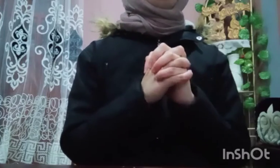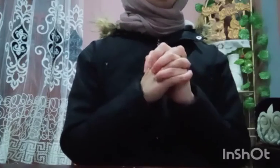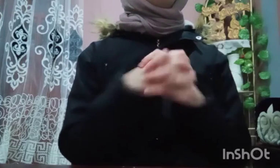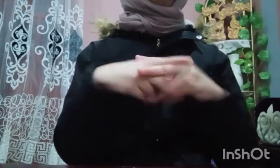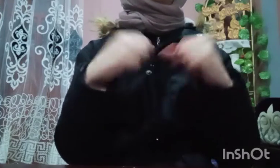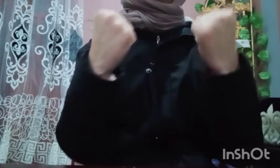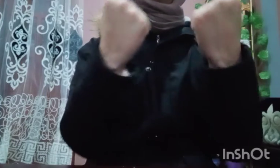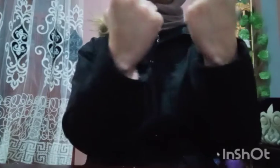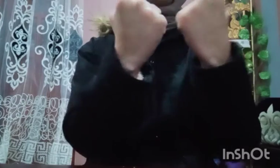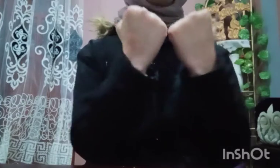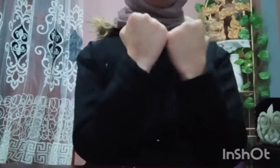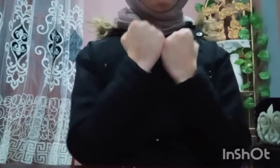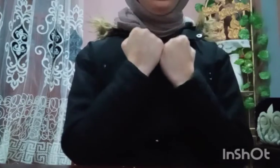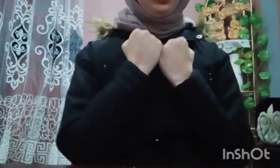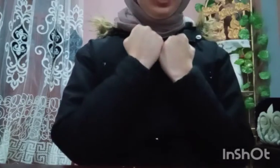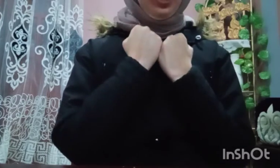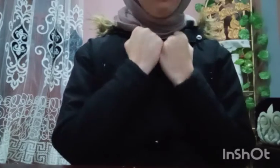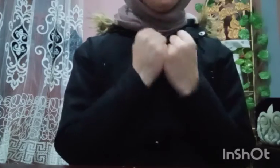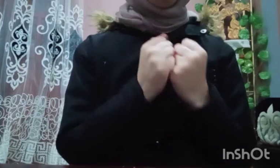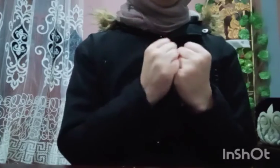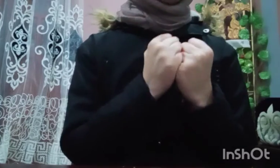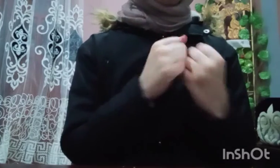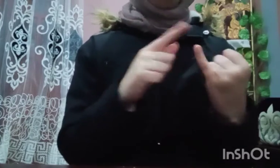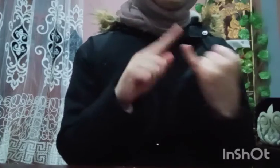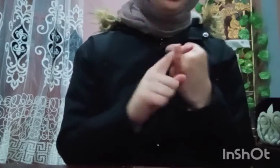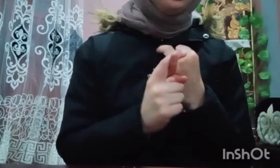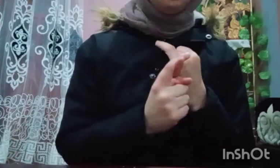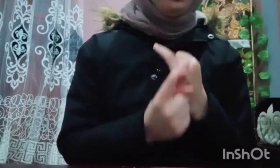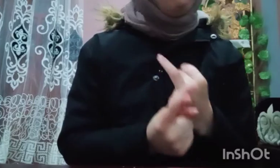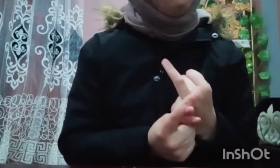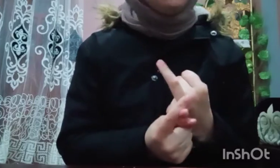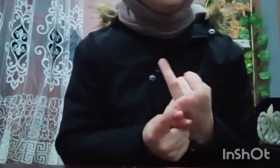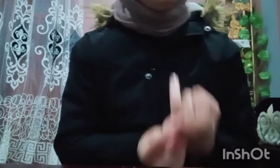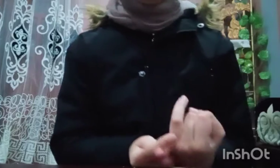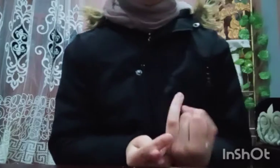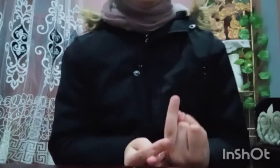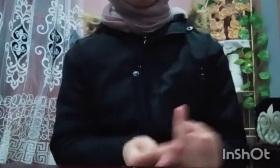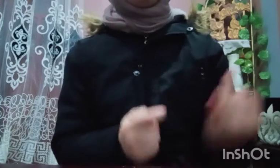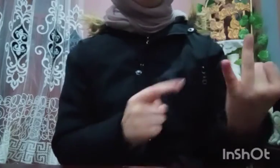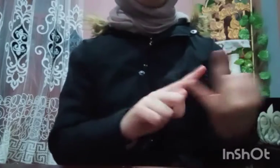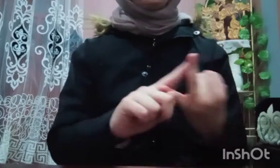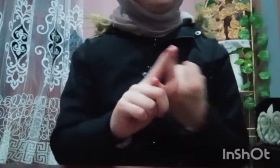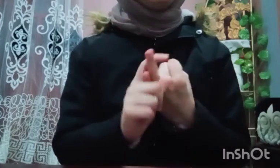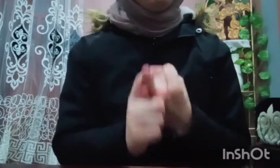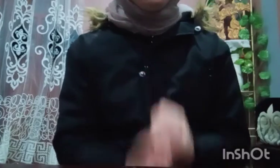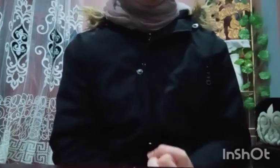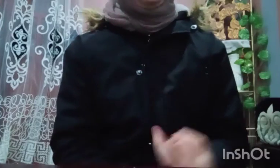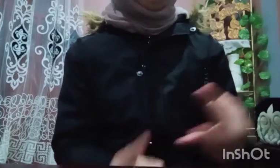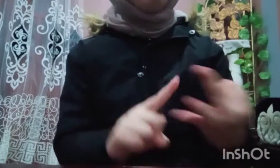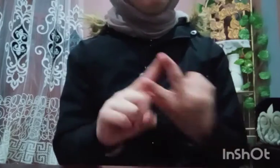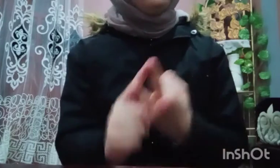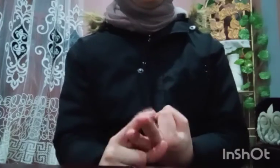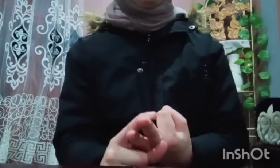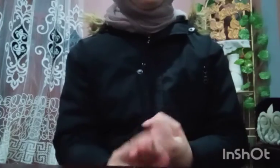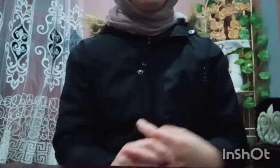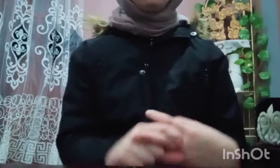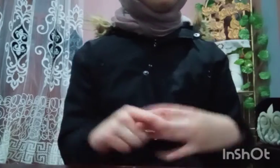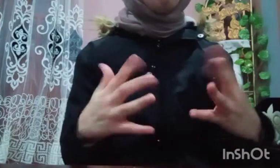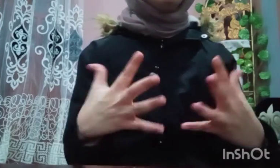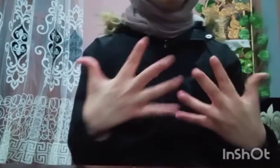انا استمد طاقتي منك استمد صحتي وعافيتي منك استمد تركيزي منك علمي منك اللهم زدني